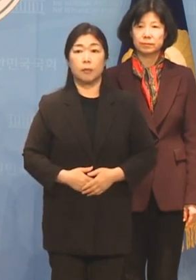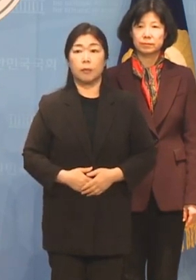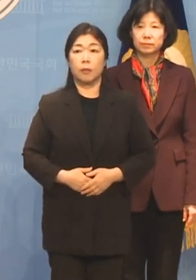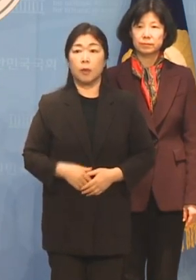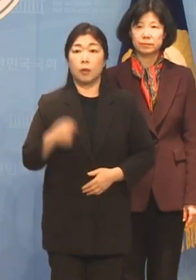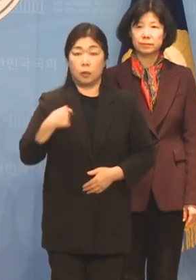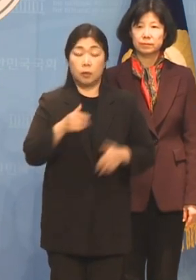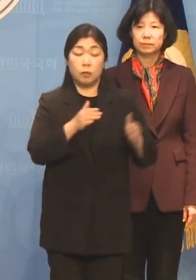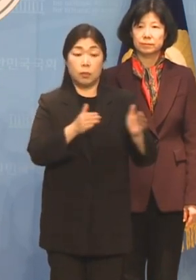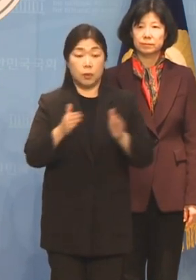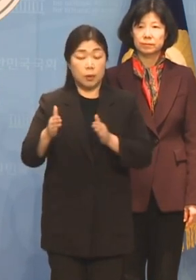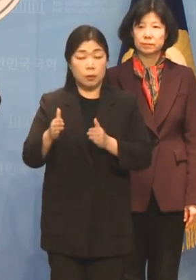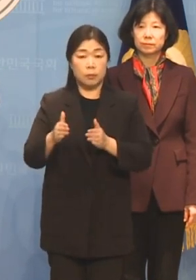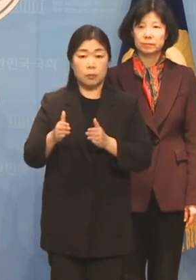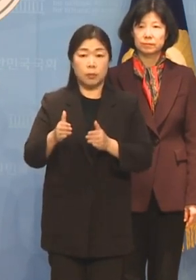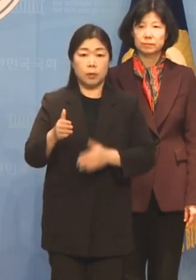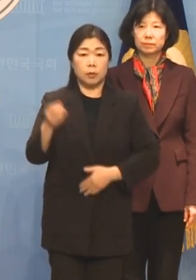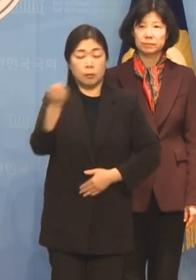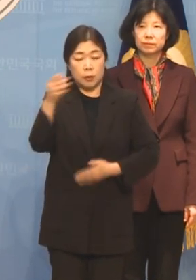저희가 준비한